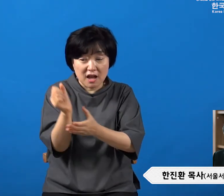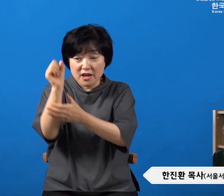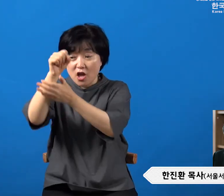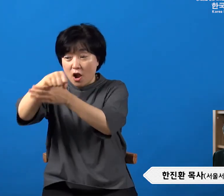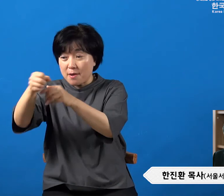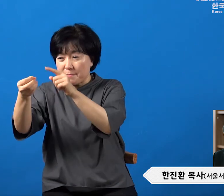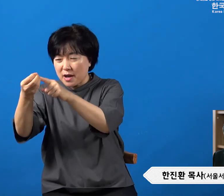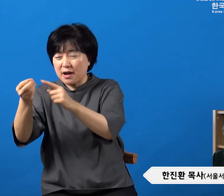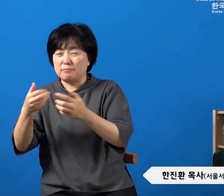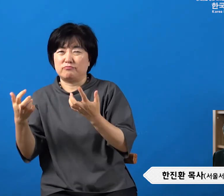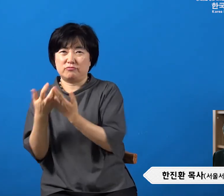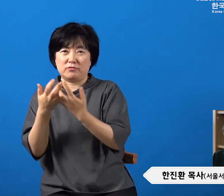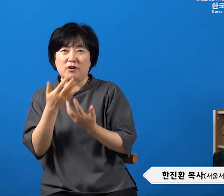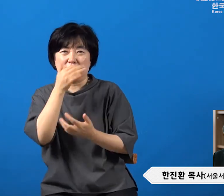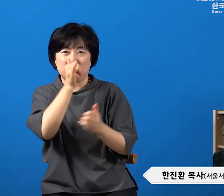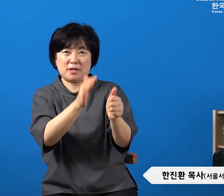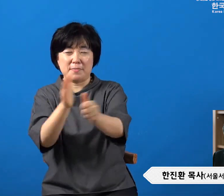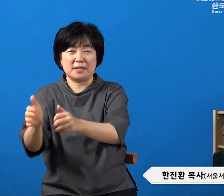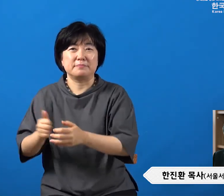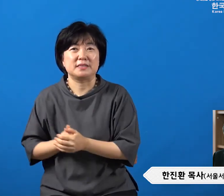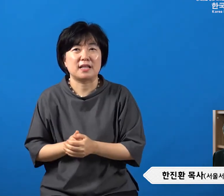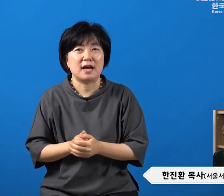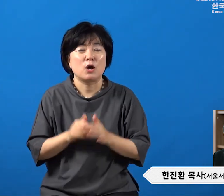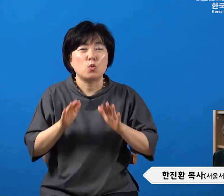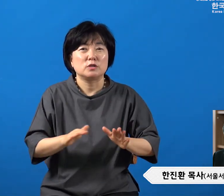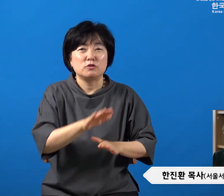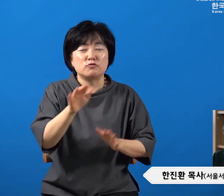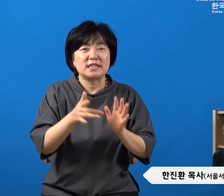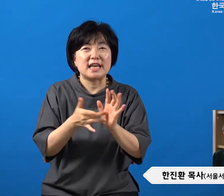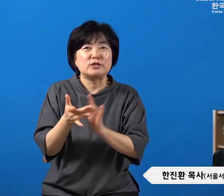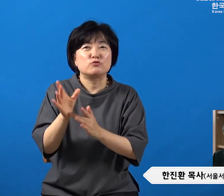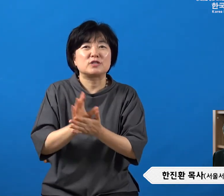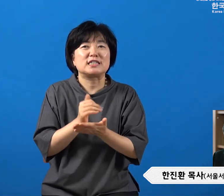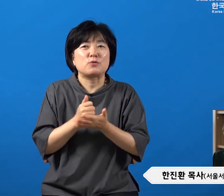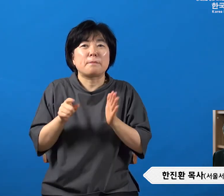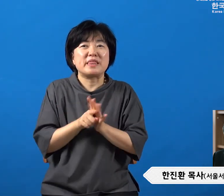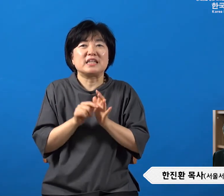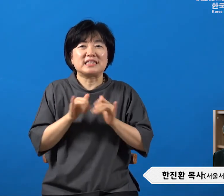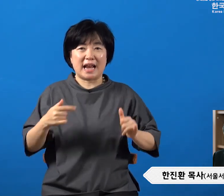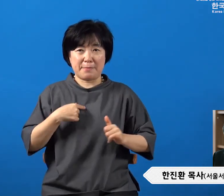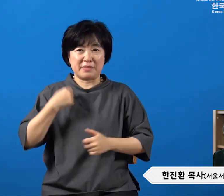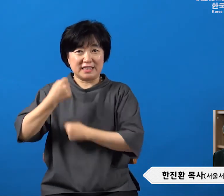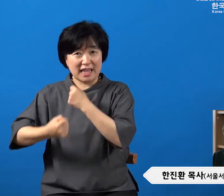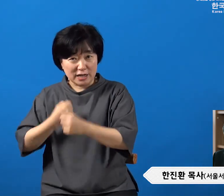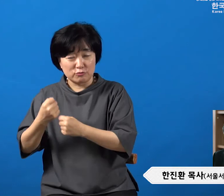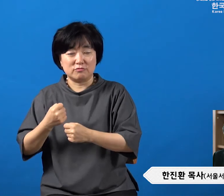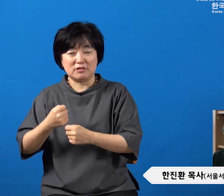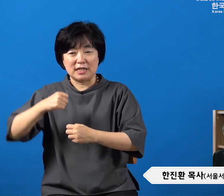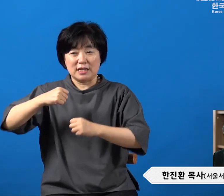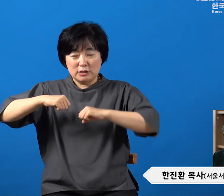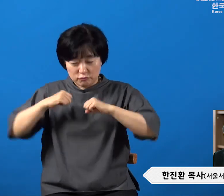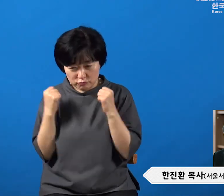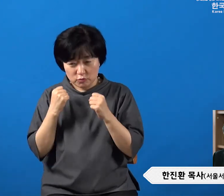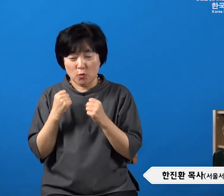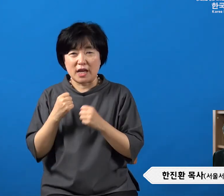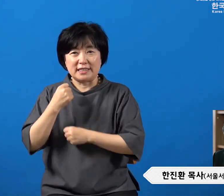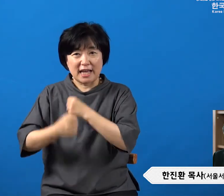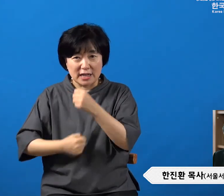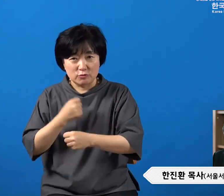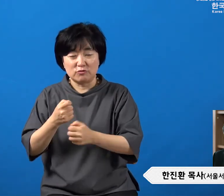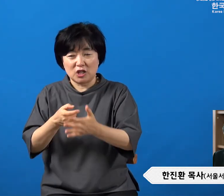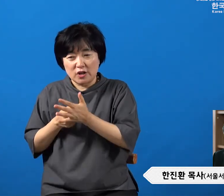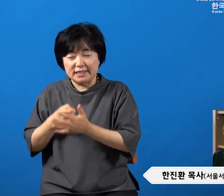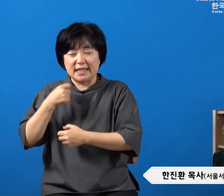수 있기를 기원합니다. 오늘 우리 그리스도인이 누리는 자유, 순종의 자유, 절제의 자유,